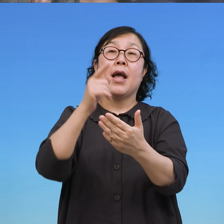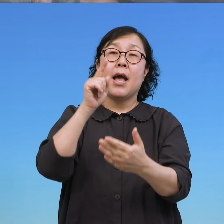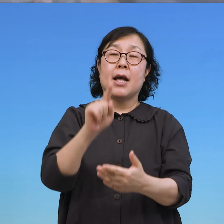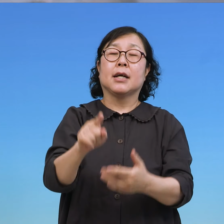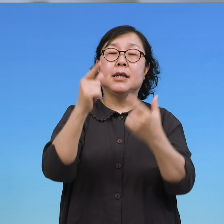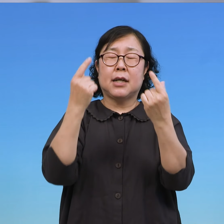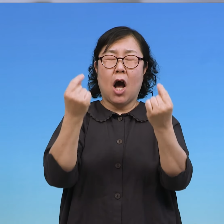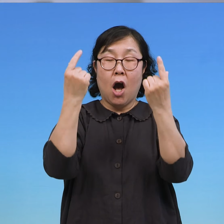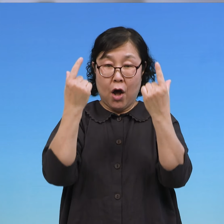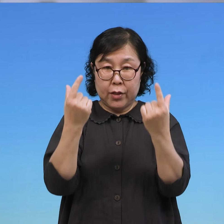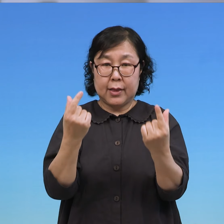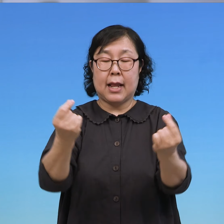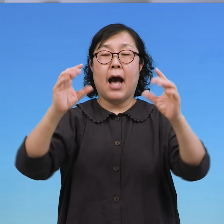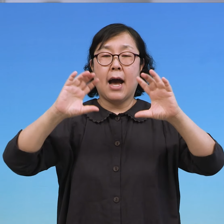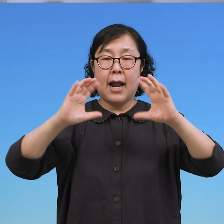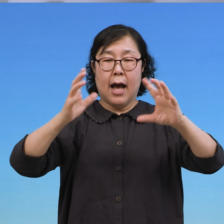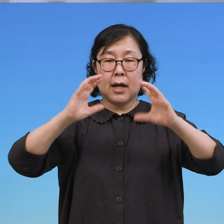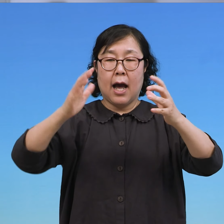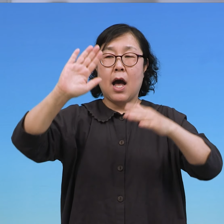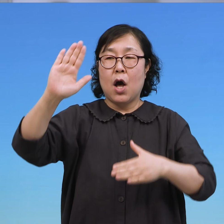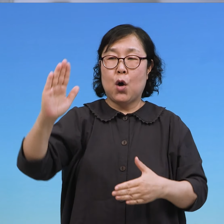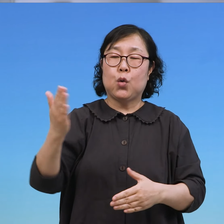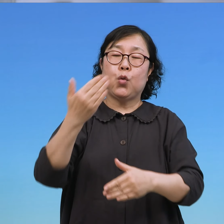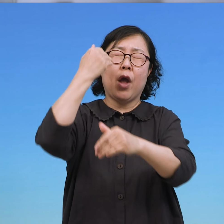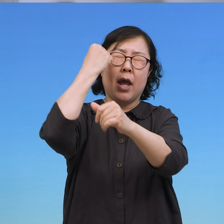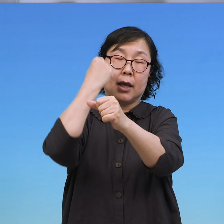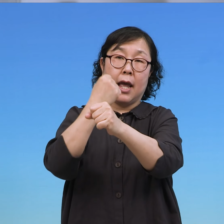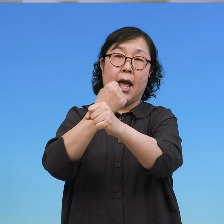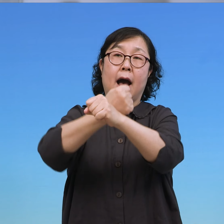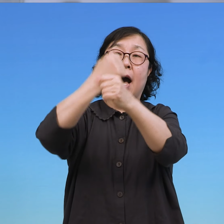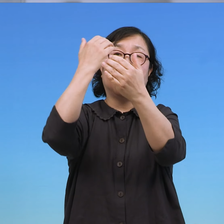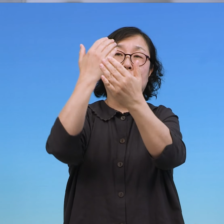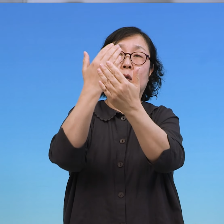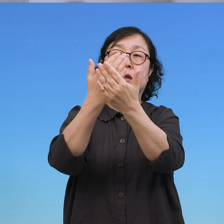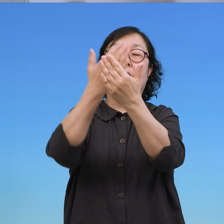그런 나라가 되게 하소서.